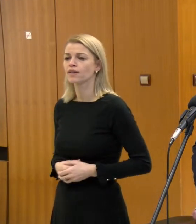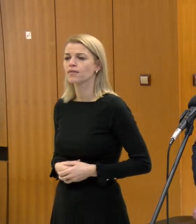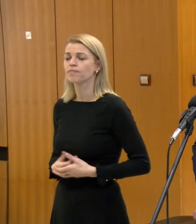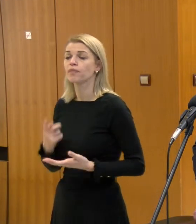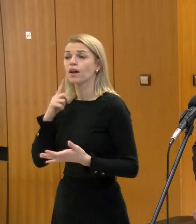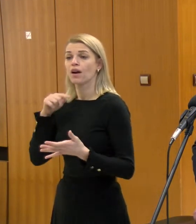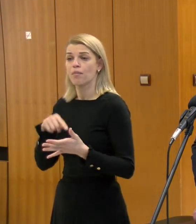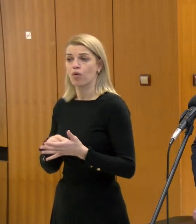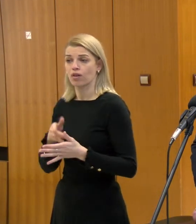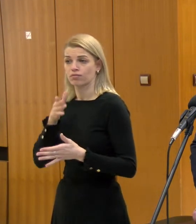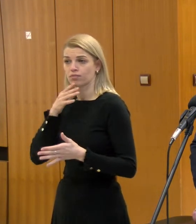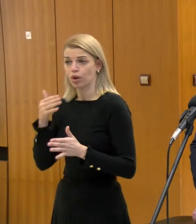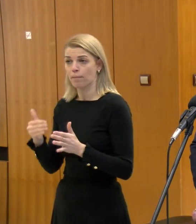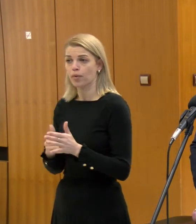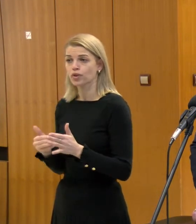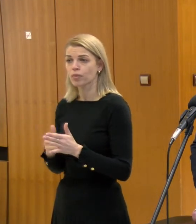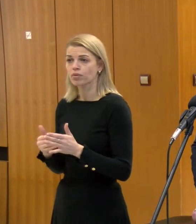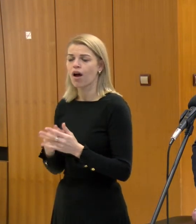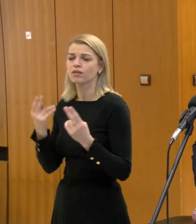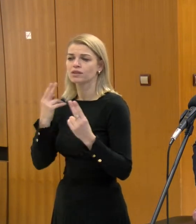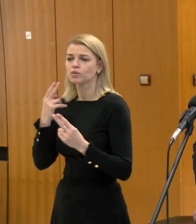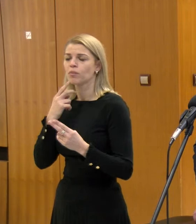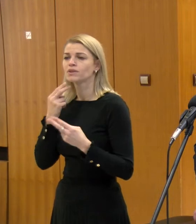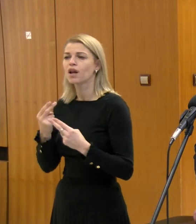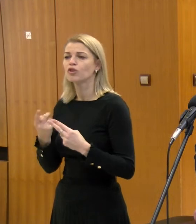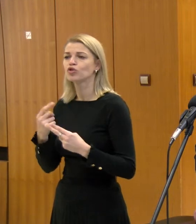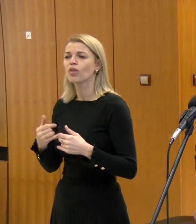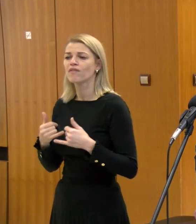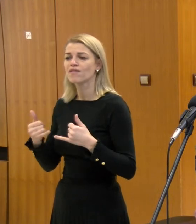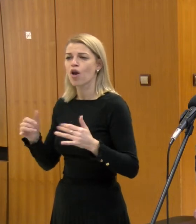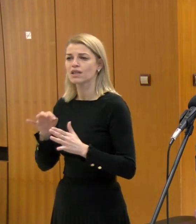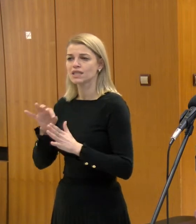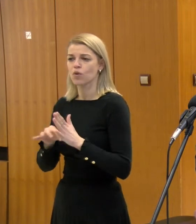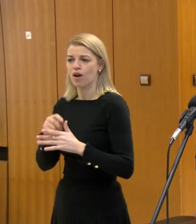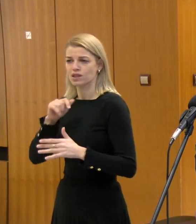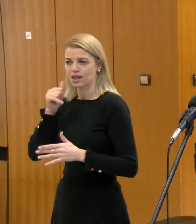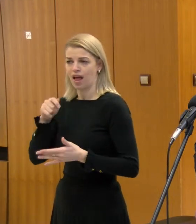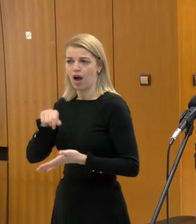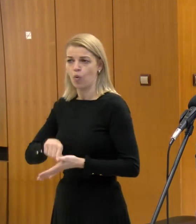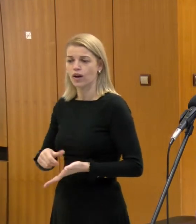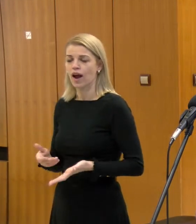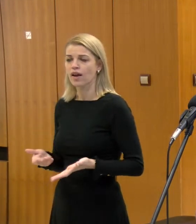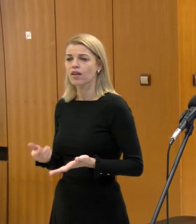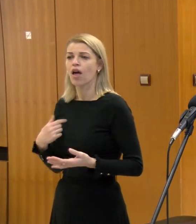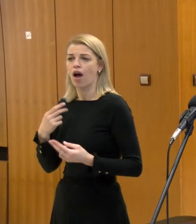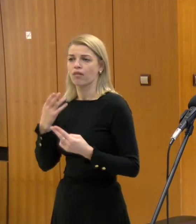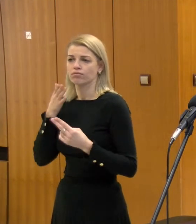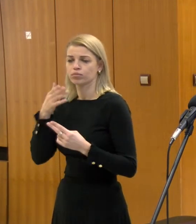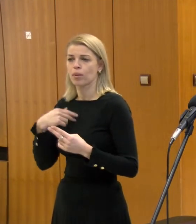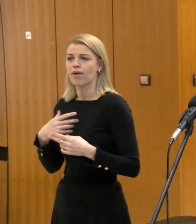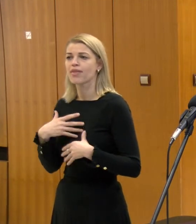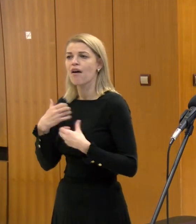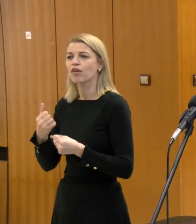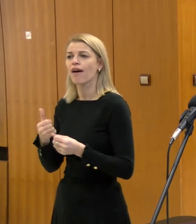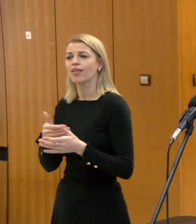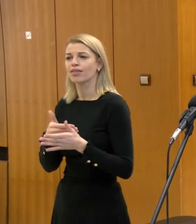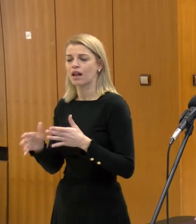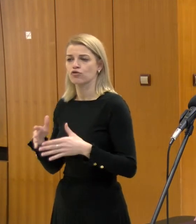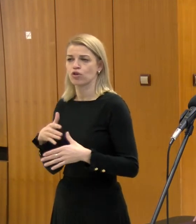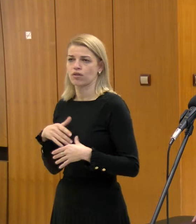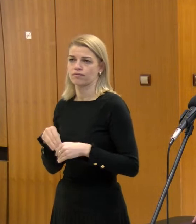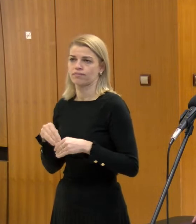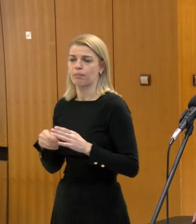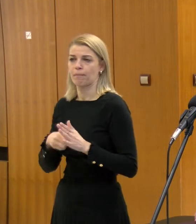bude potrebné, všetko záleží aj od vývoja situácie na Ukrajine, tak budeme samozrejme navrhovať potom aj ďalšie predĺženie. Viete